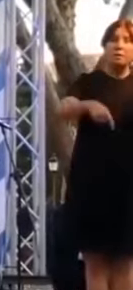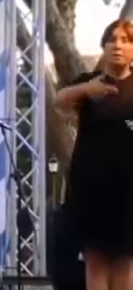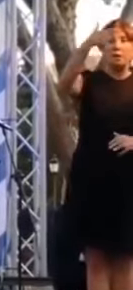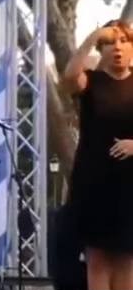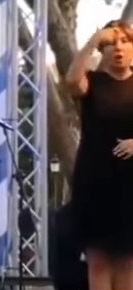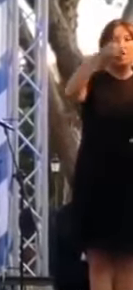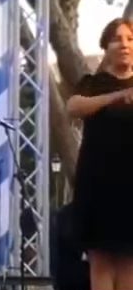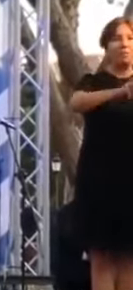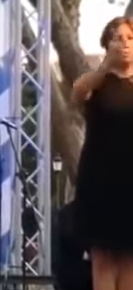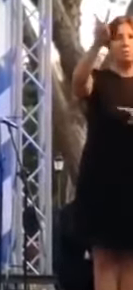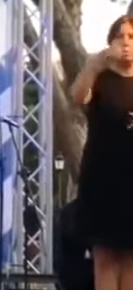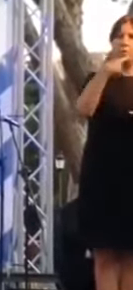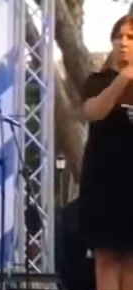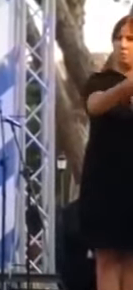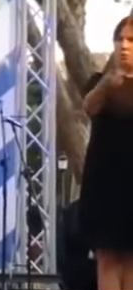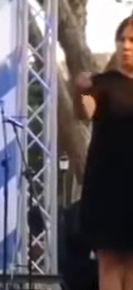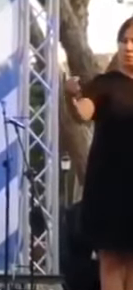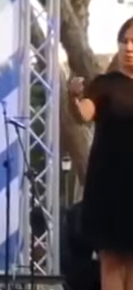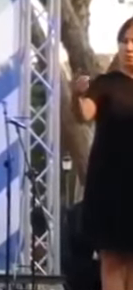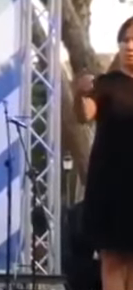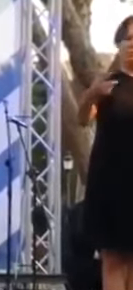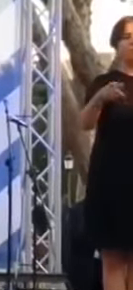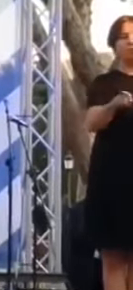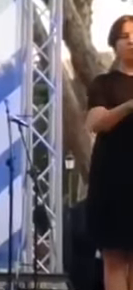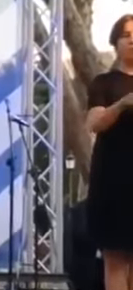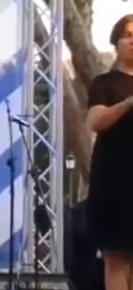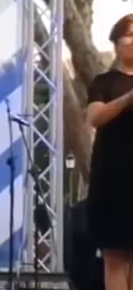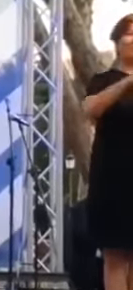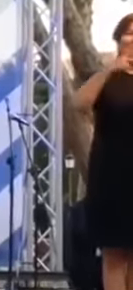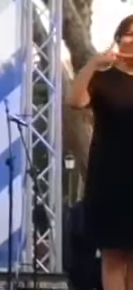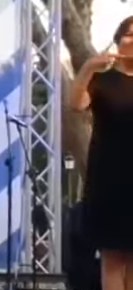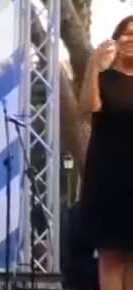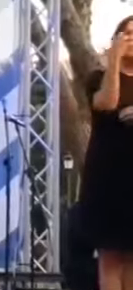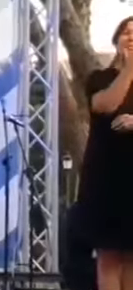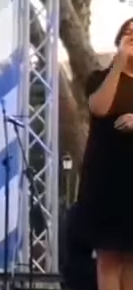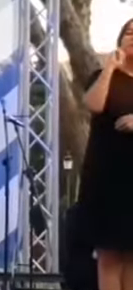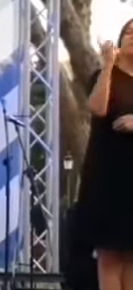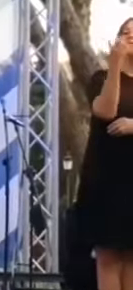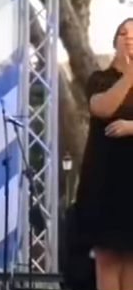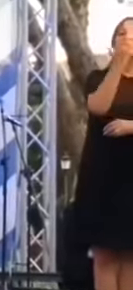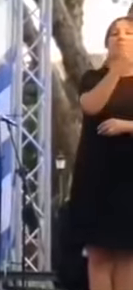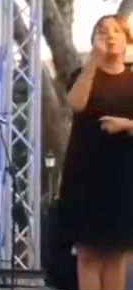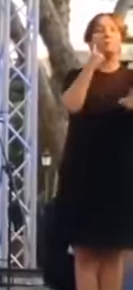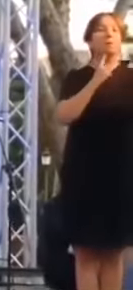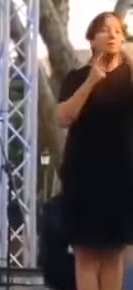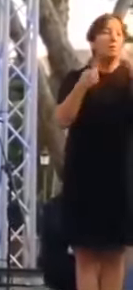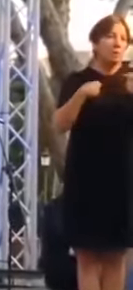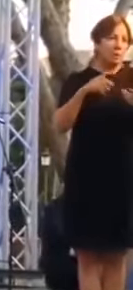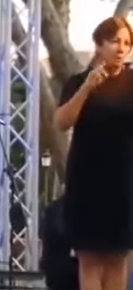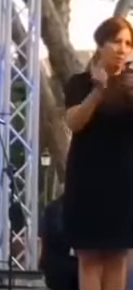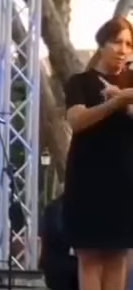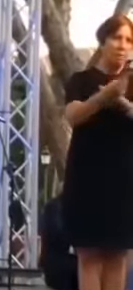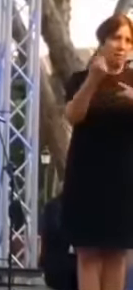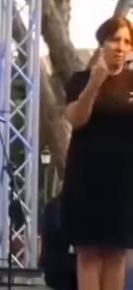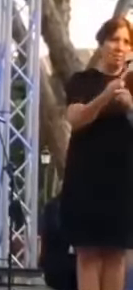al governo della nazione. Io ve lo dico in modo da farvi anche sorridere, perché è meglio ridere che piangere, però viene da